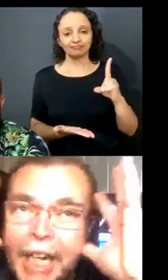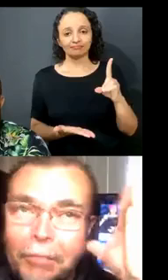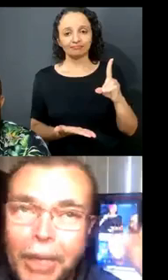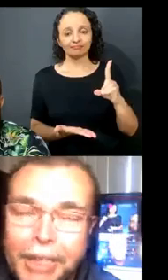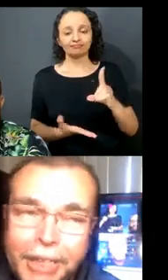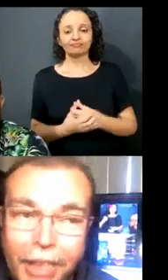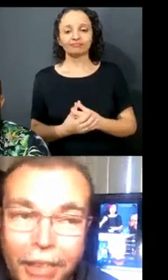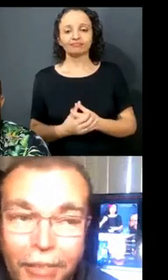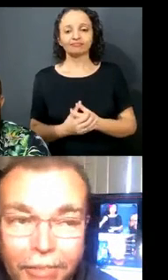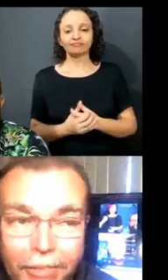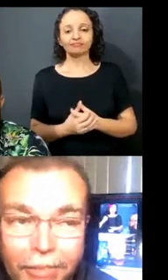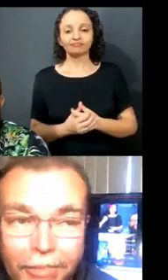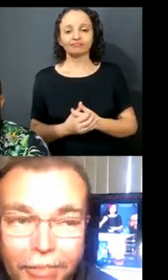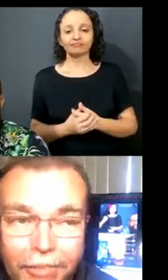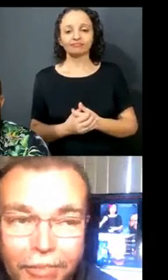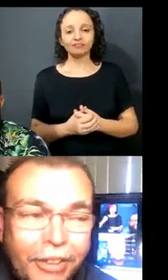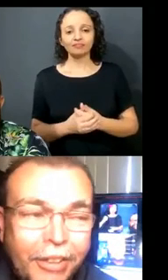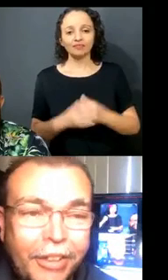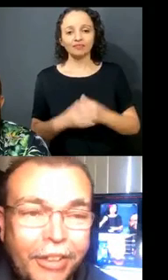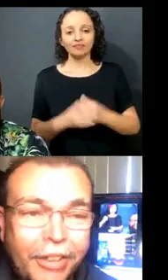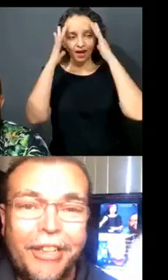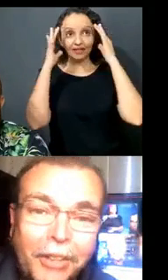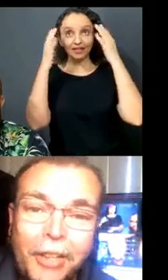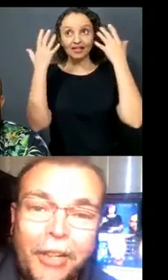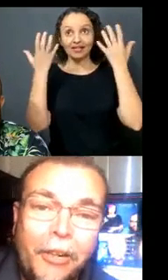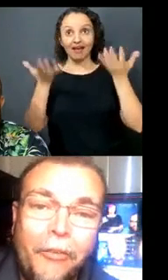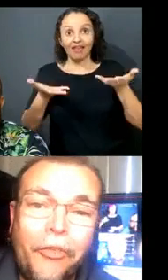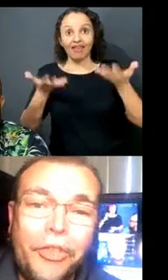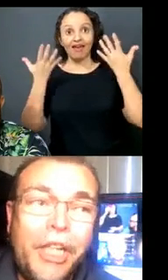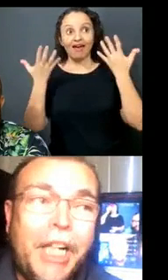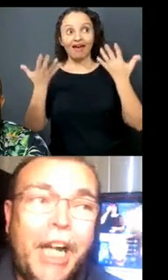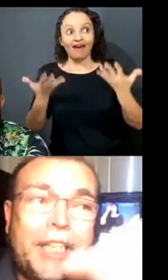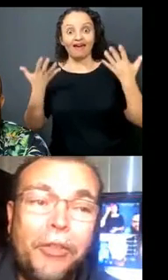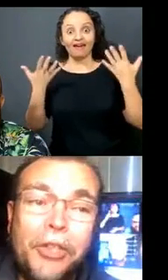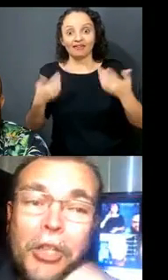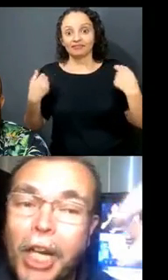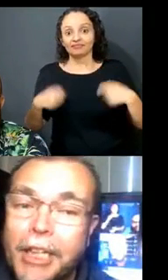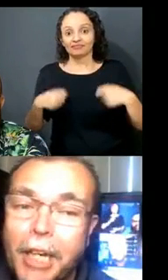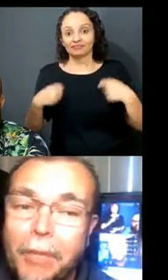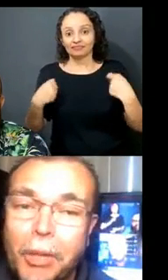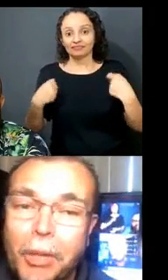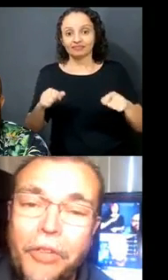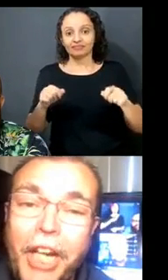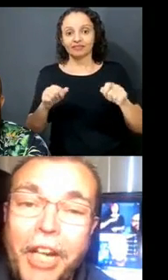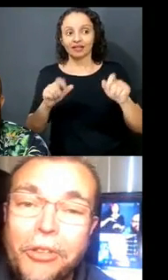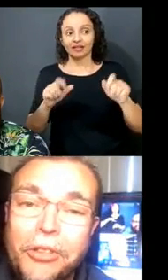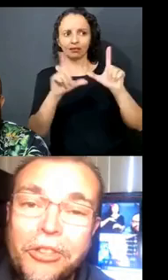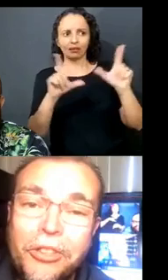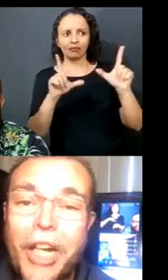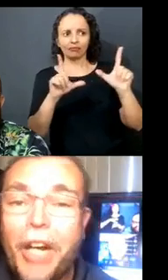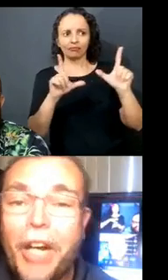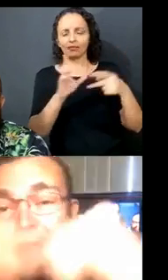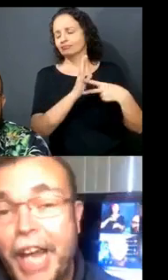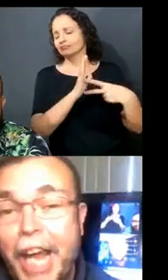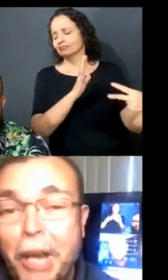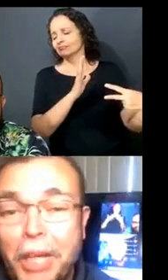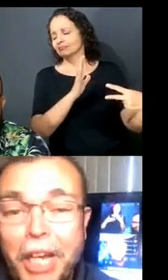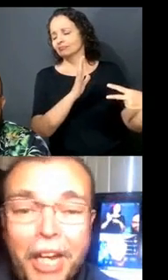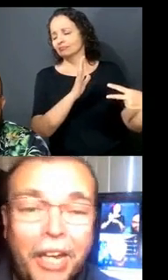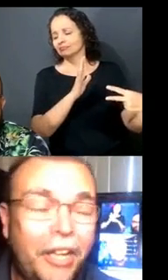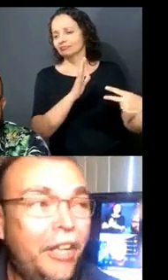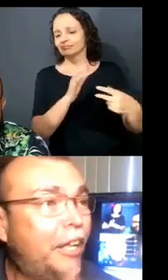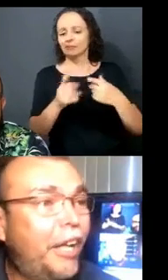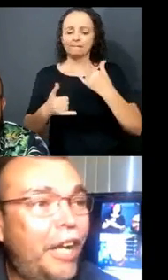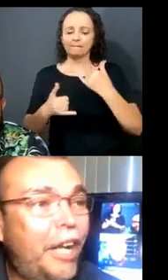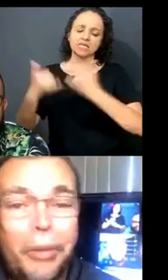Refresque a cabeça. Tentem desligar a televisão, jogar dama com os filhos, jogar